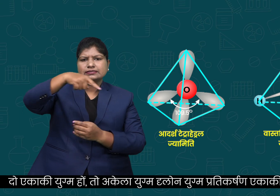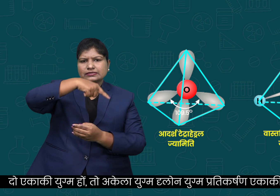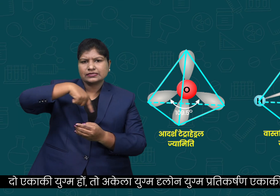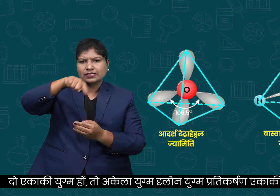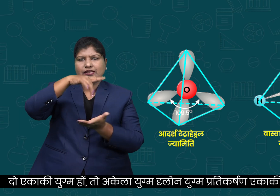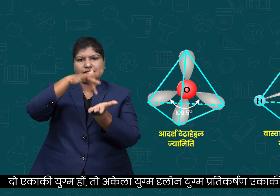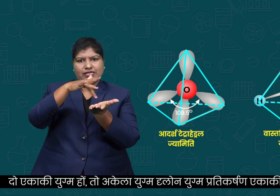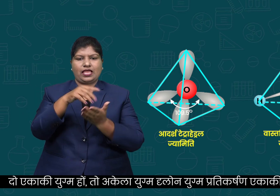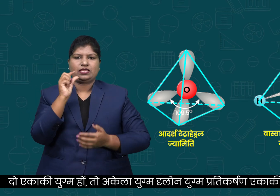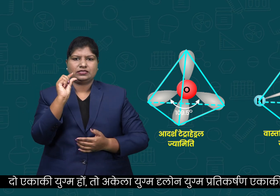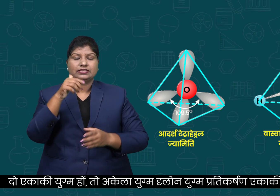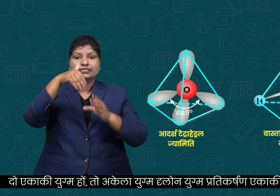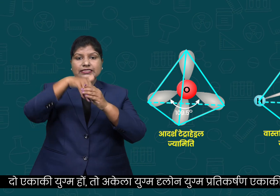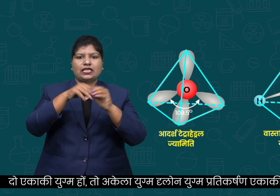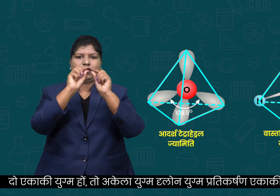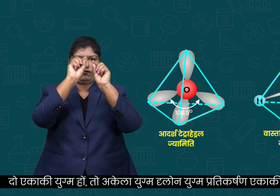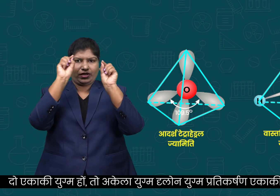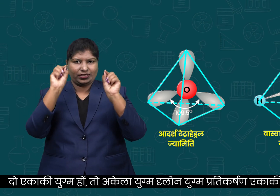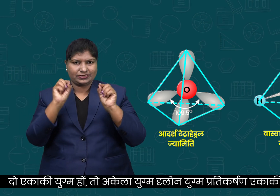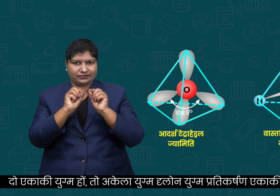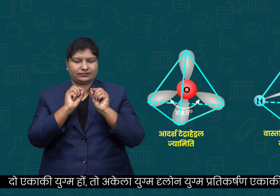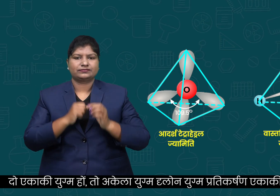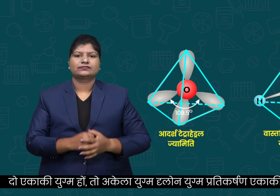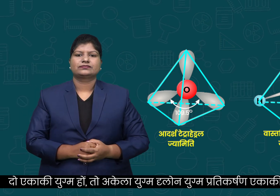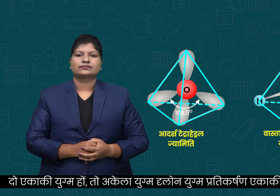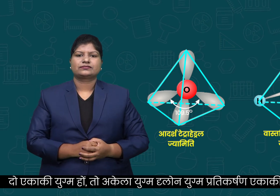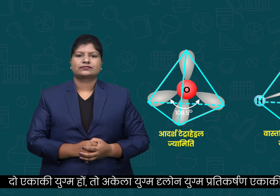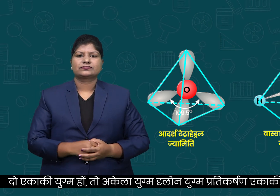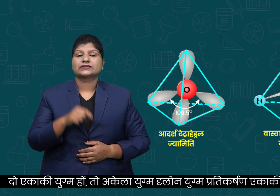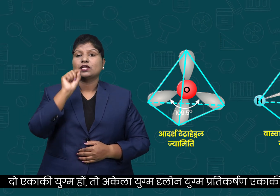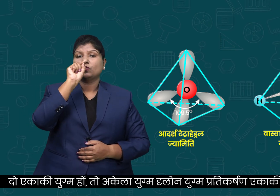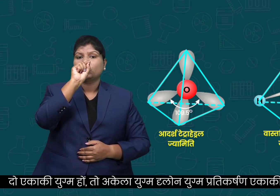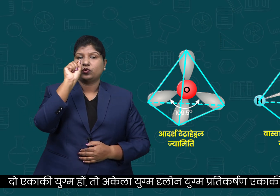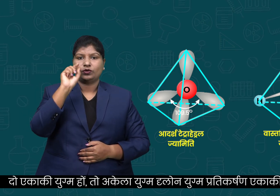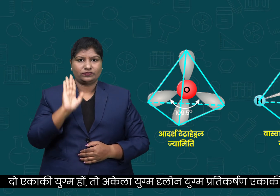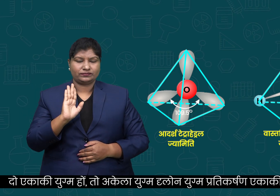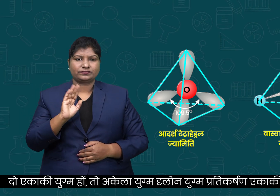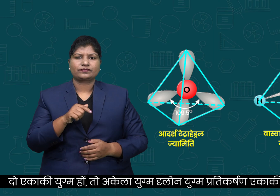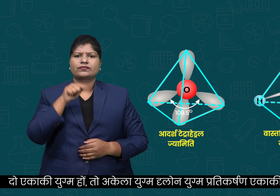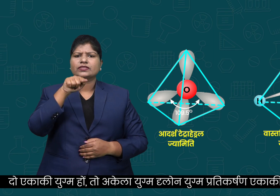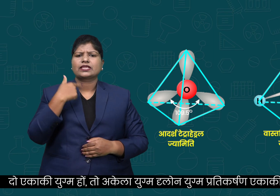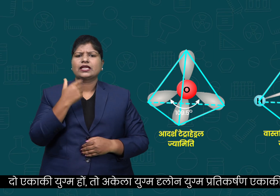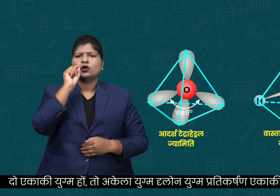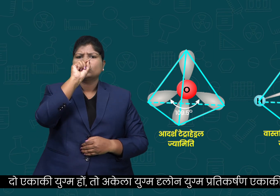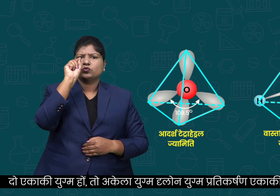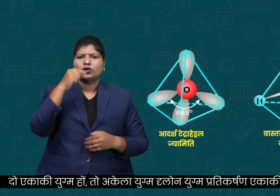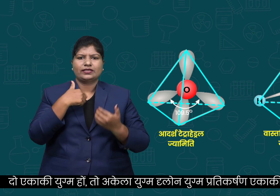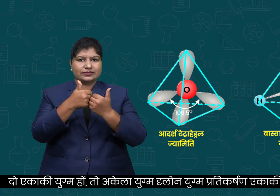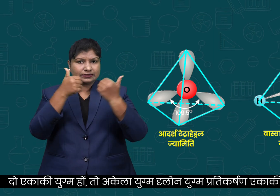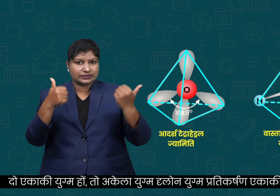2 एकाकी युग्म हो, तो अकेला युग्म ध्रुलोन युग्म प्रतिकर्षण एकाकी युग्म